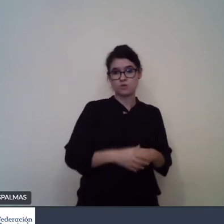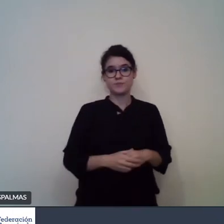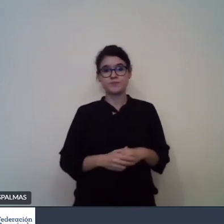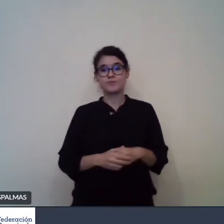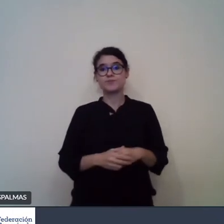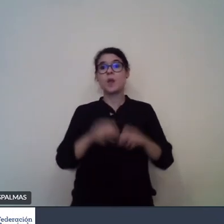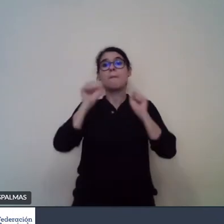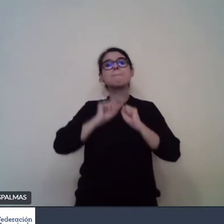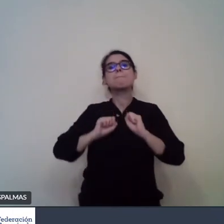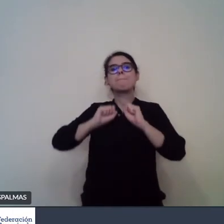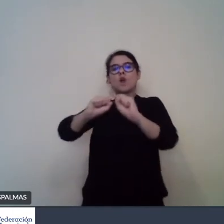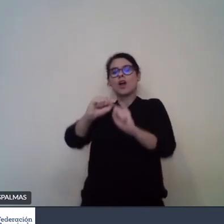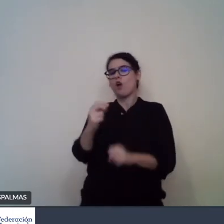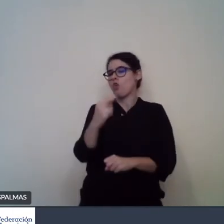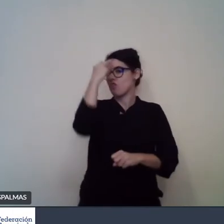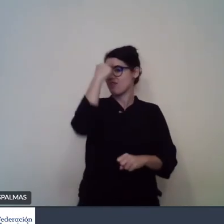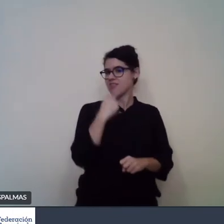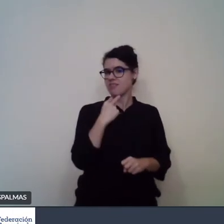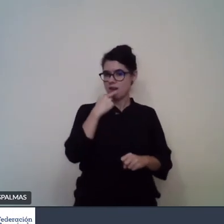bloqueo ciego